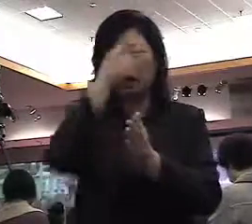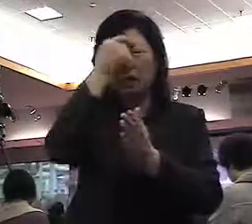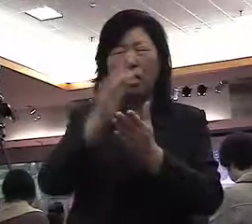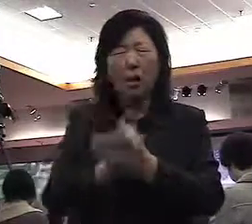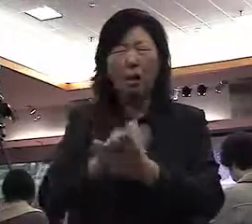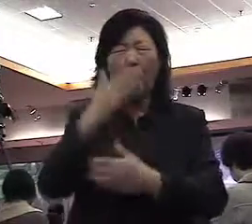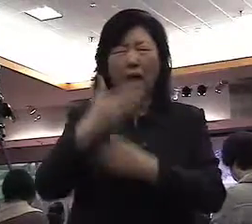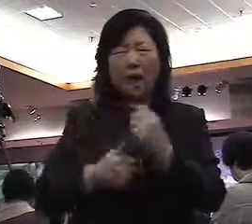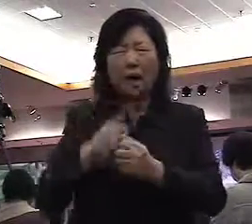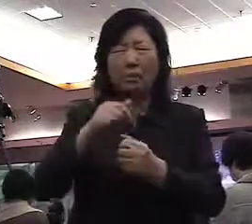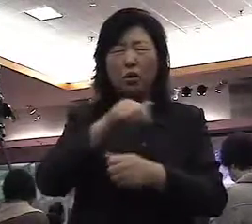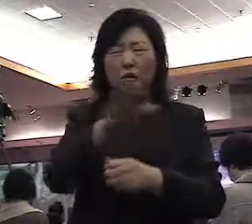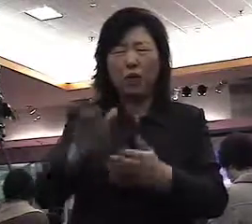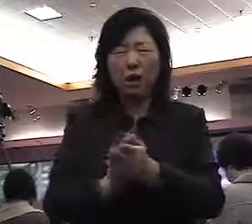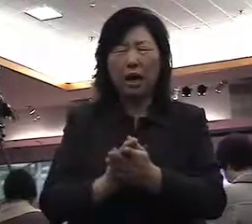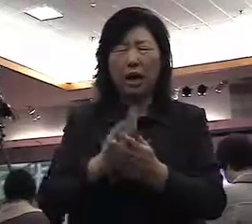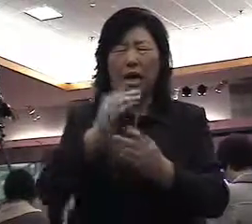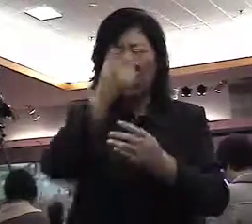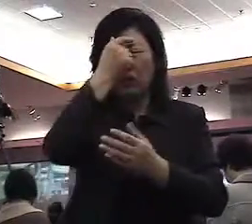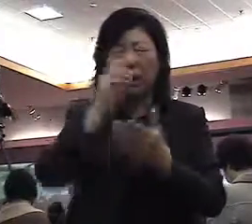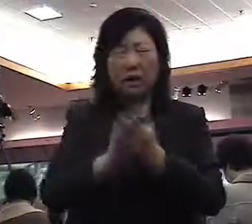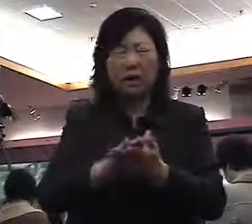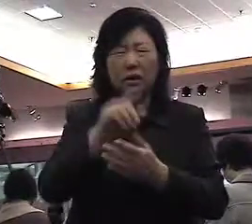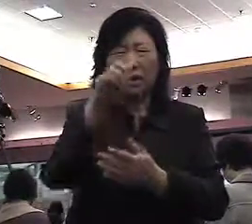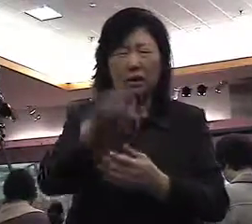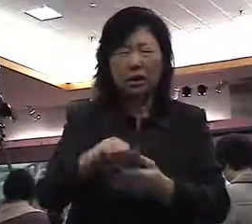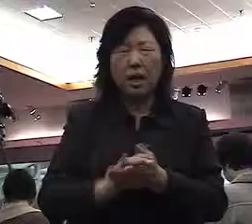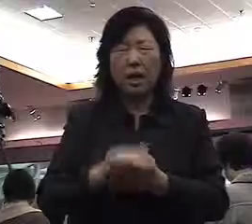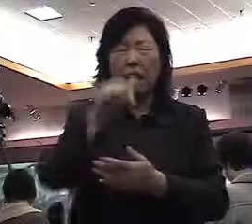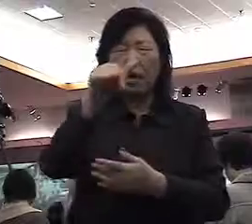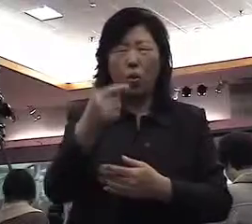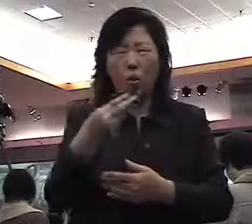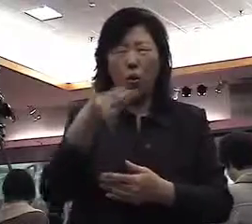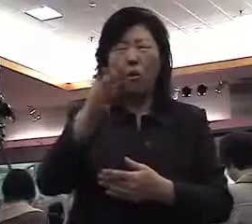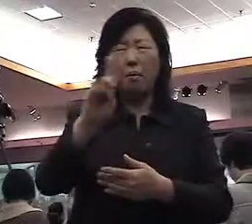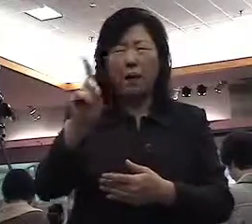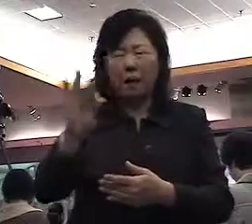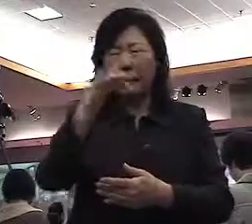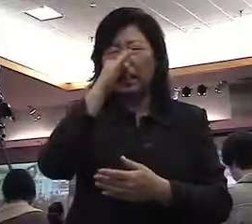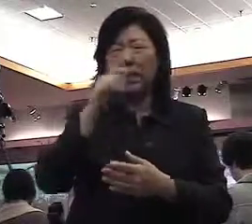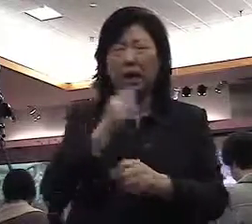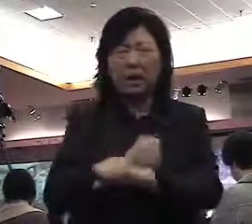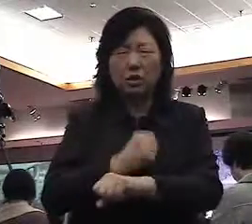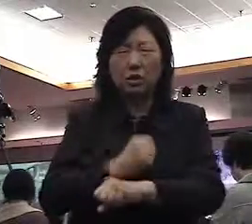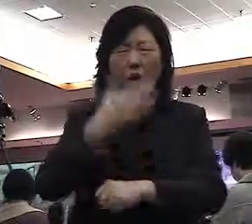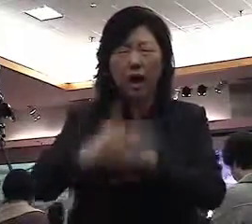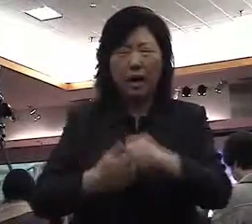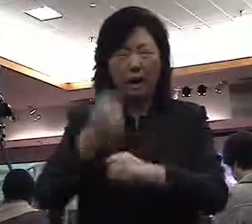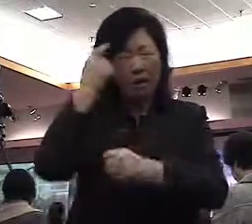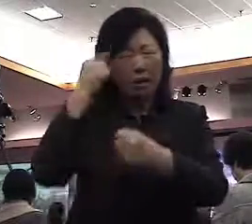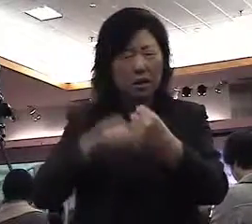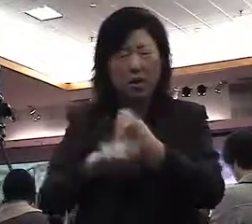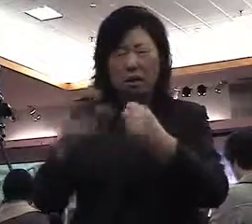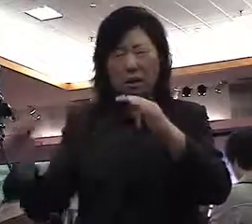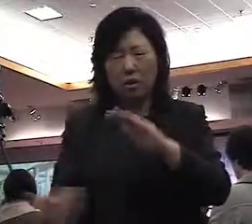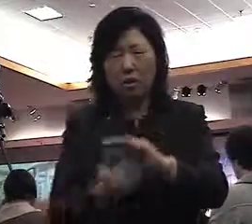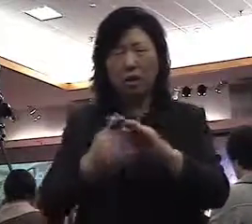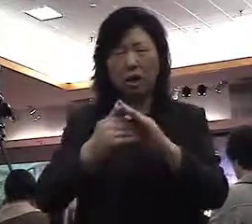있습니다. 아버지여, 우리가 주님의 이름을 따라 예수 그리스도의 이름으로 기도하겠습니다. 우리의